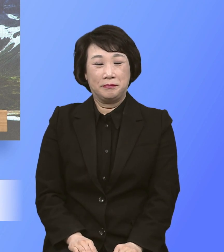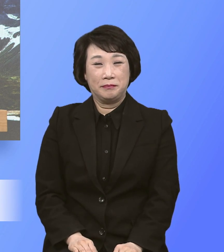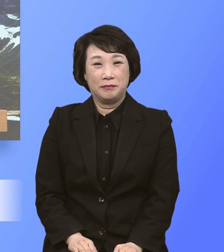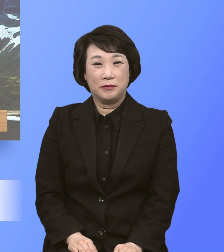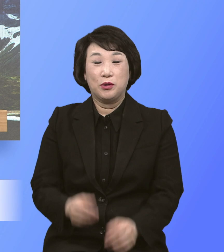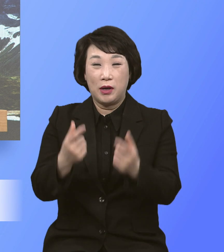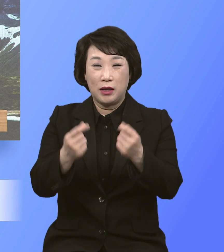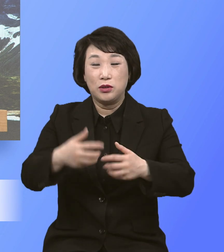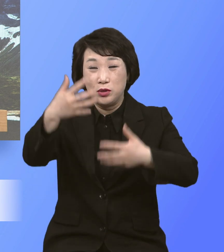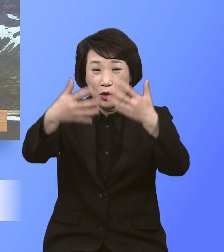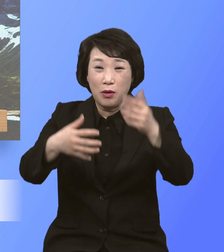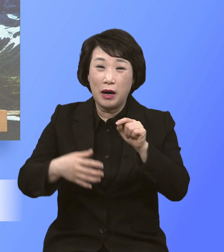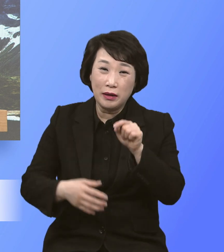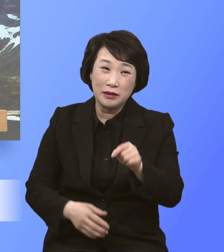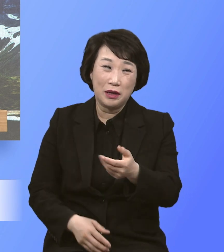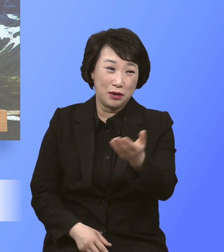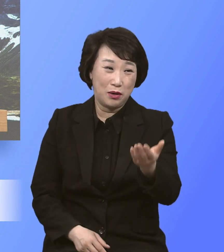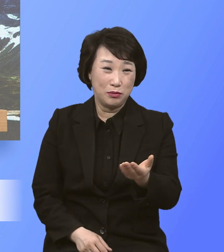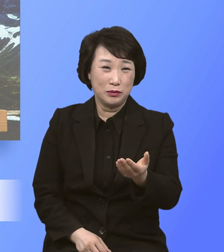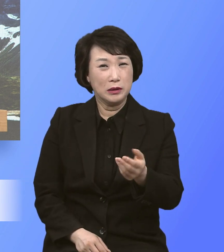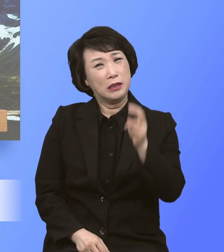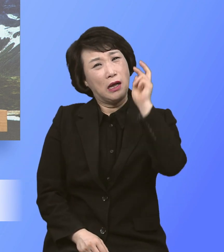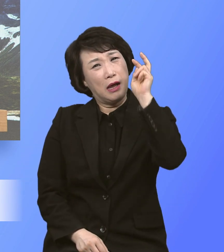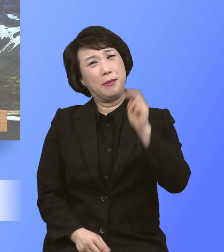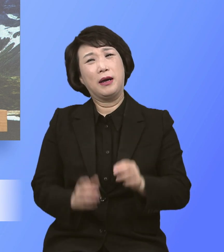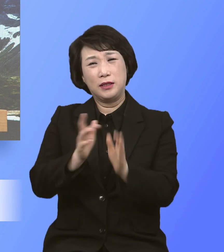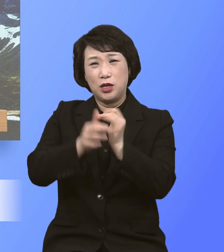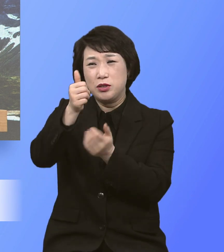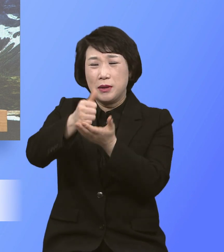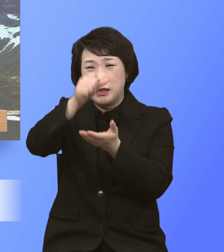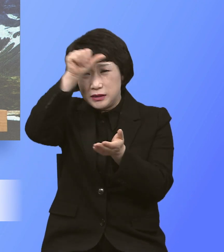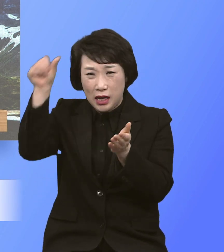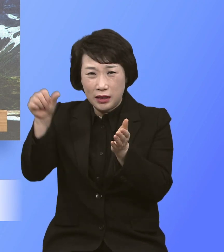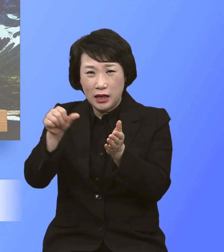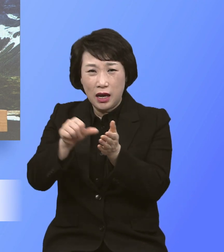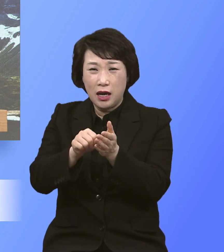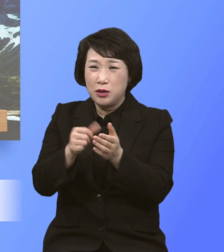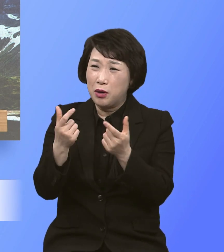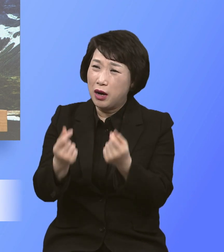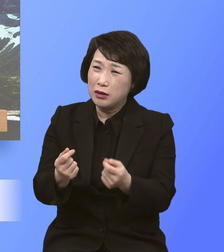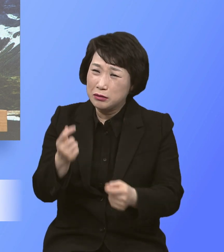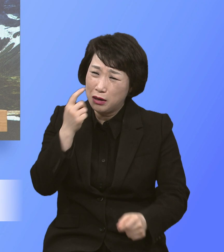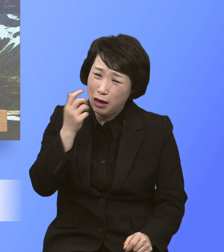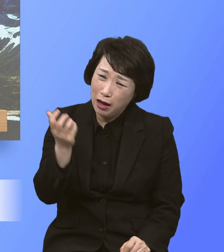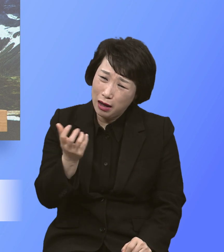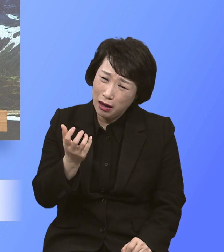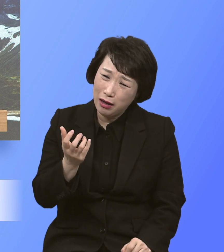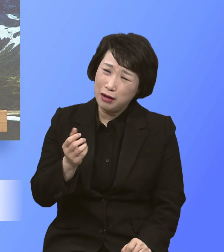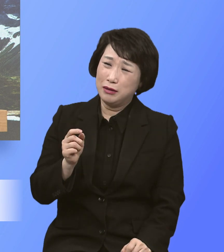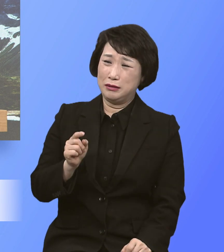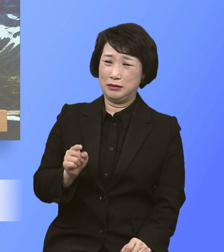이런 영화는요, 아마 예수님 생애가 이 정도로 처절하셨나?